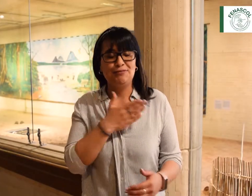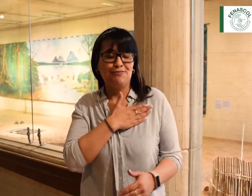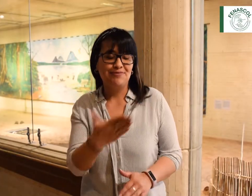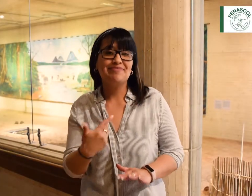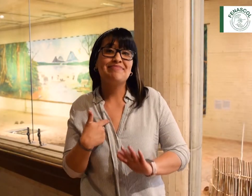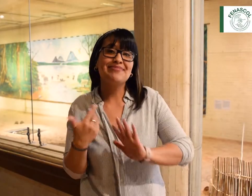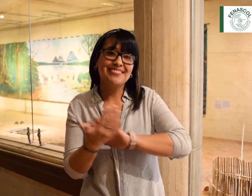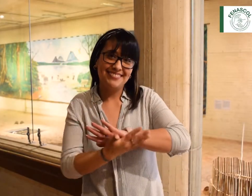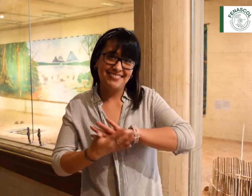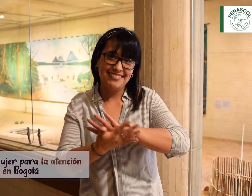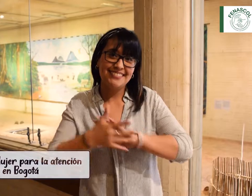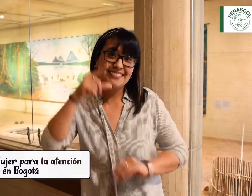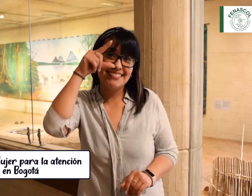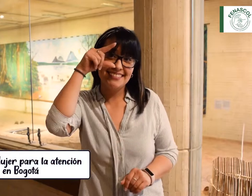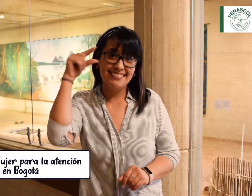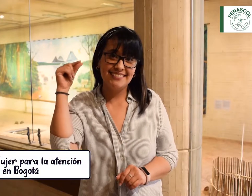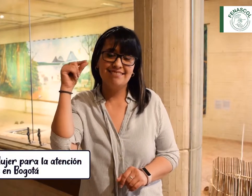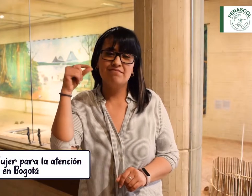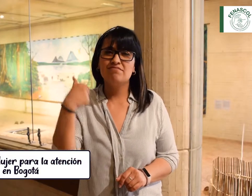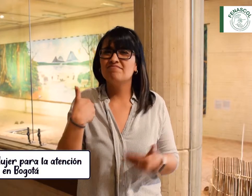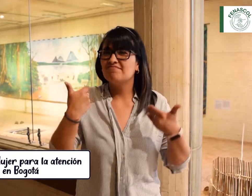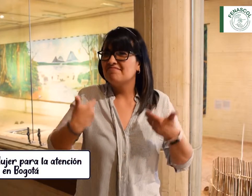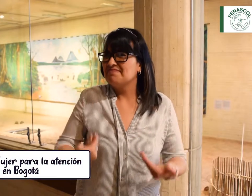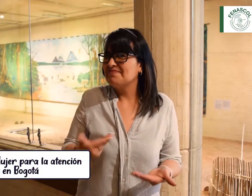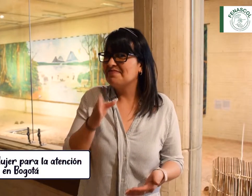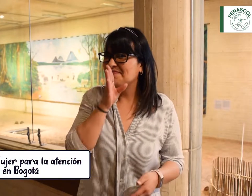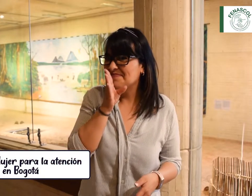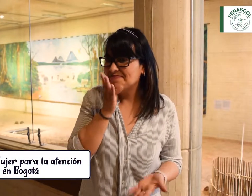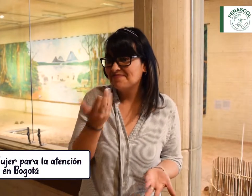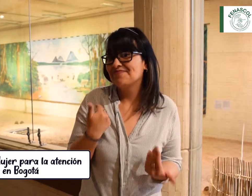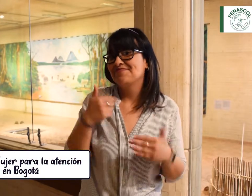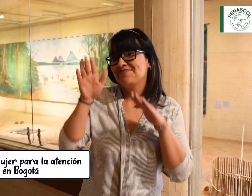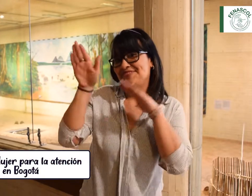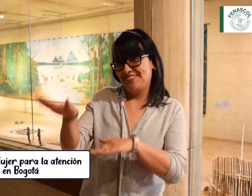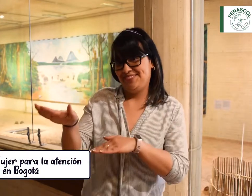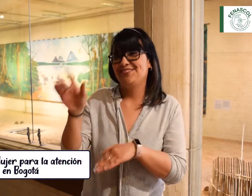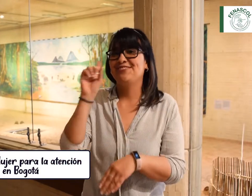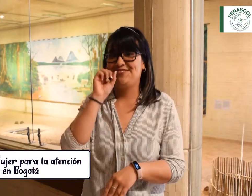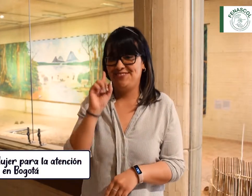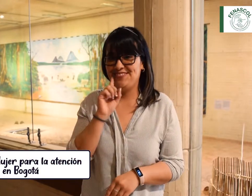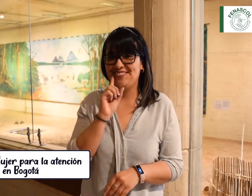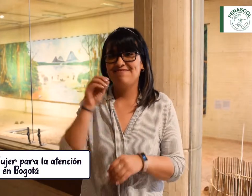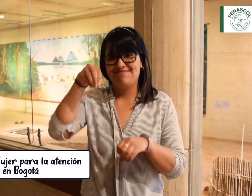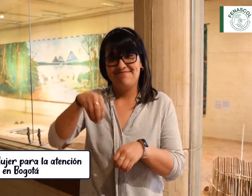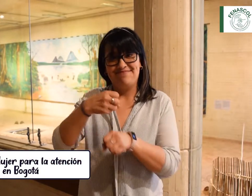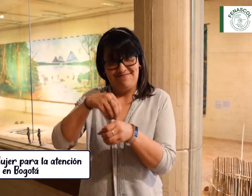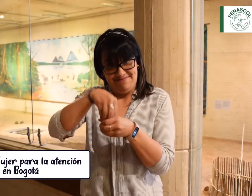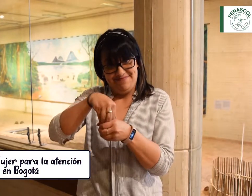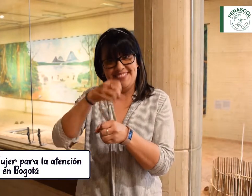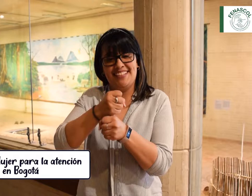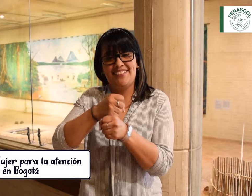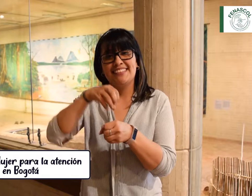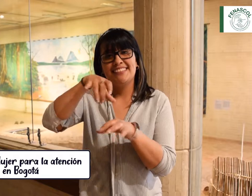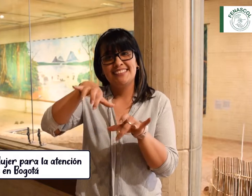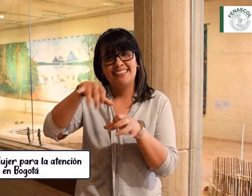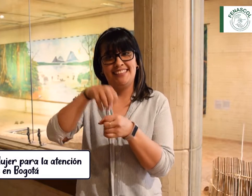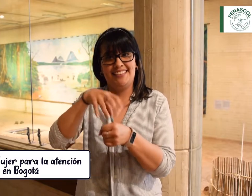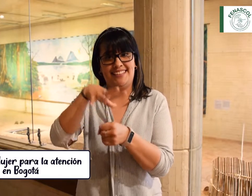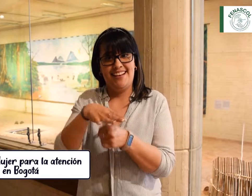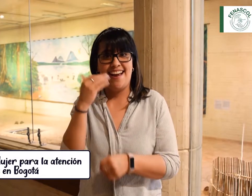gusto, esta es mi seña y soy la representante de la población sorda aquí, en la Secretaría Distrital de la Mujer.